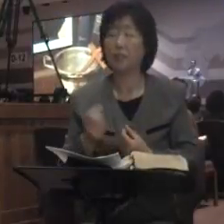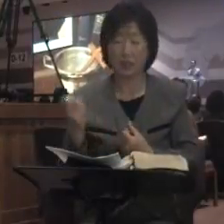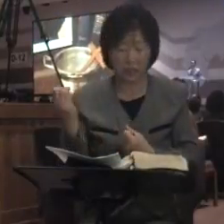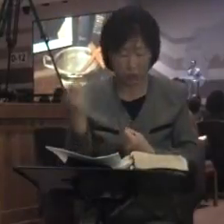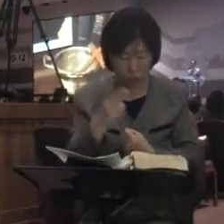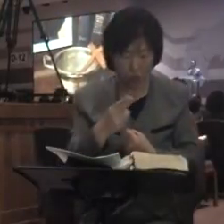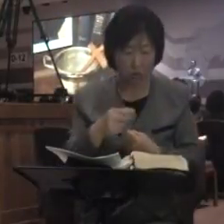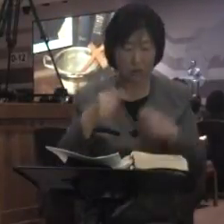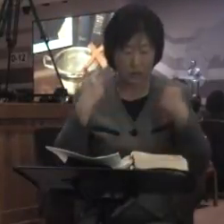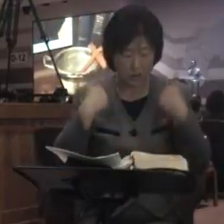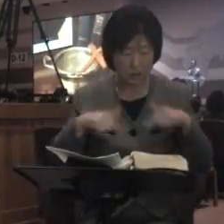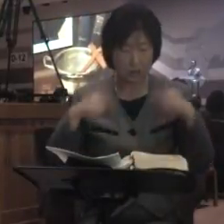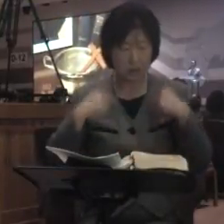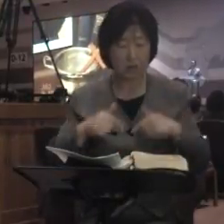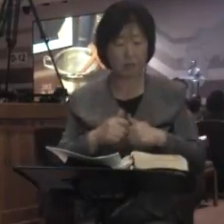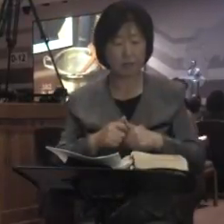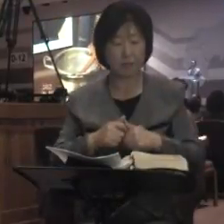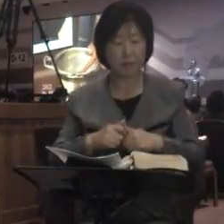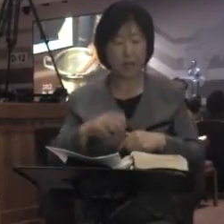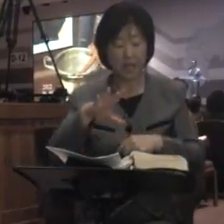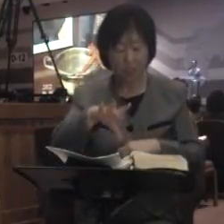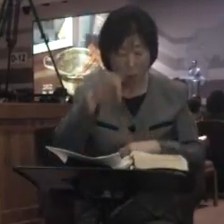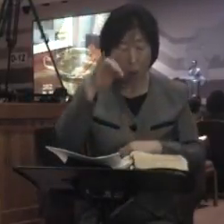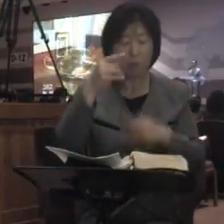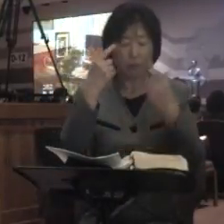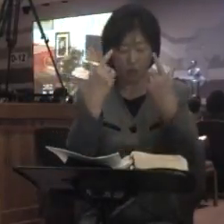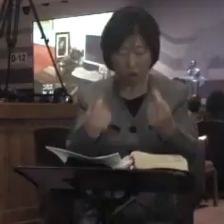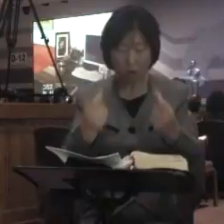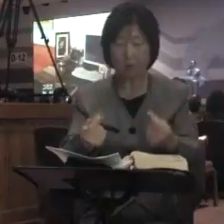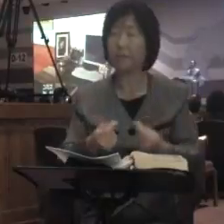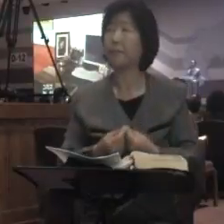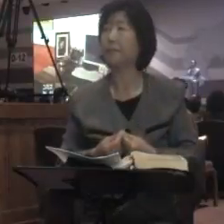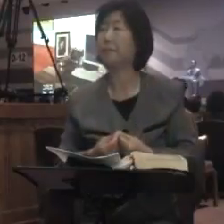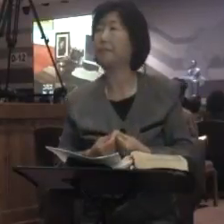그리고 늘 처음처럼.